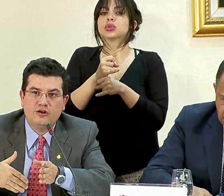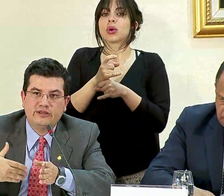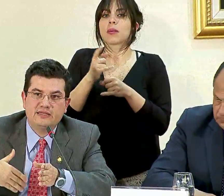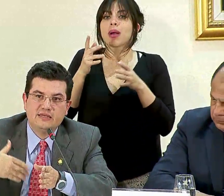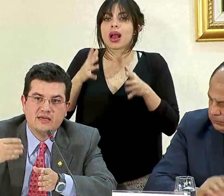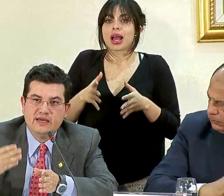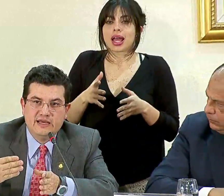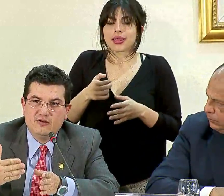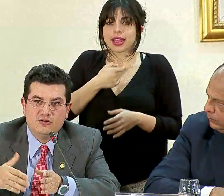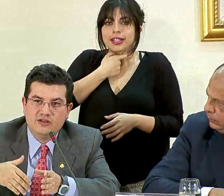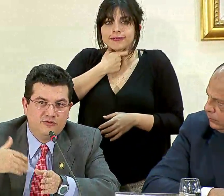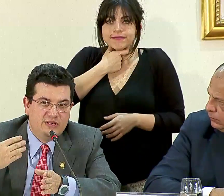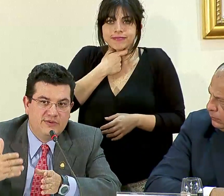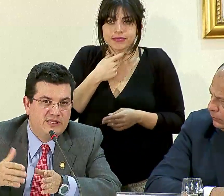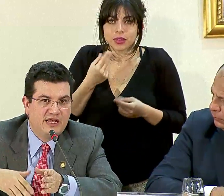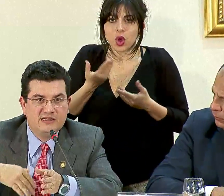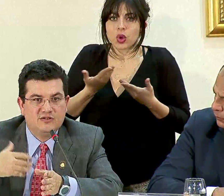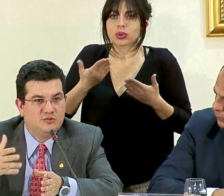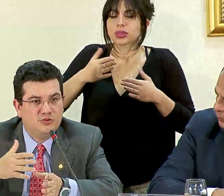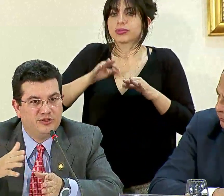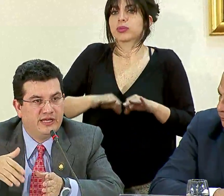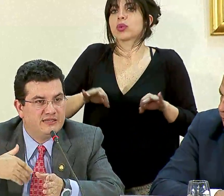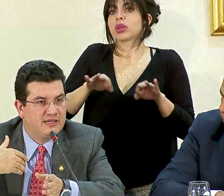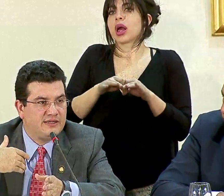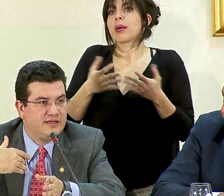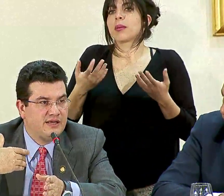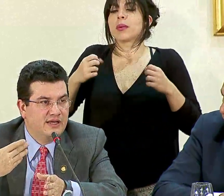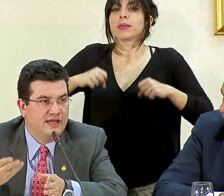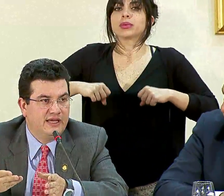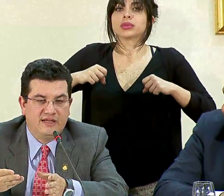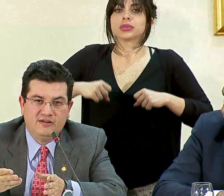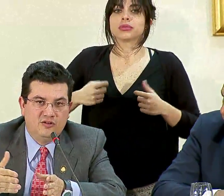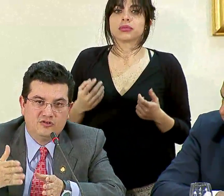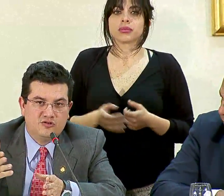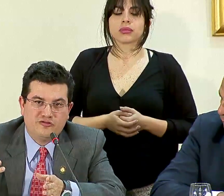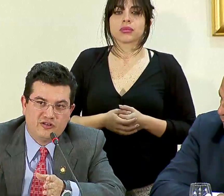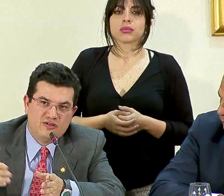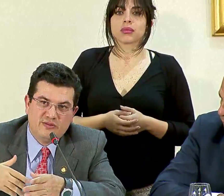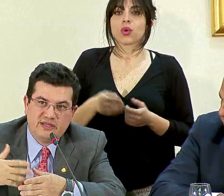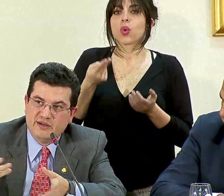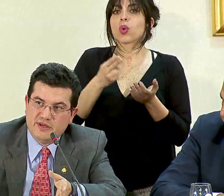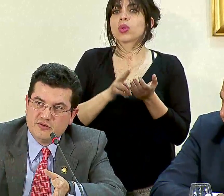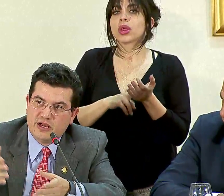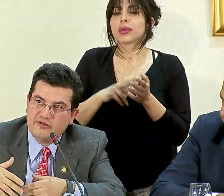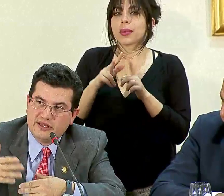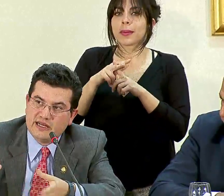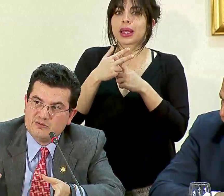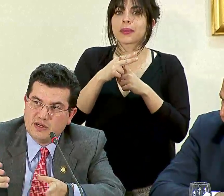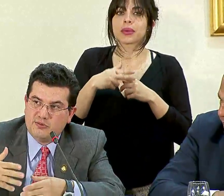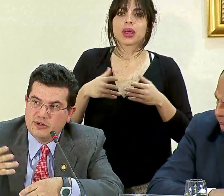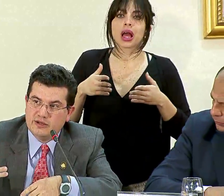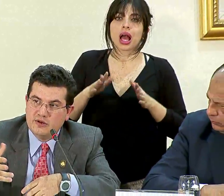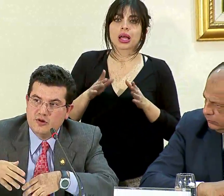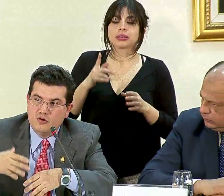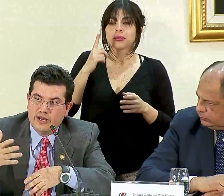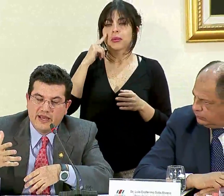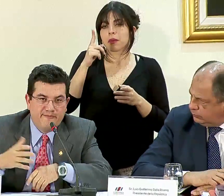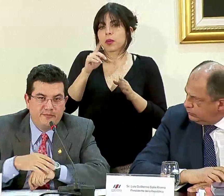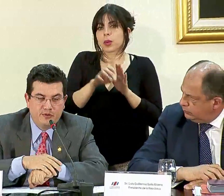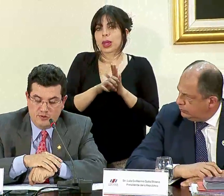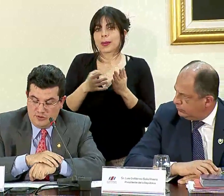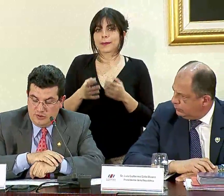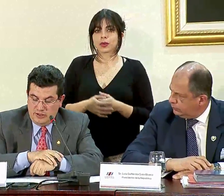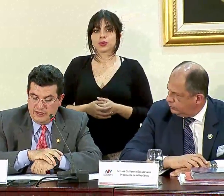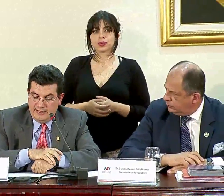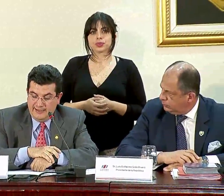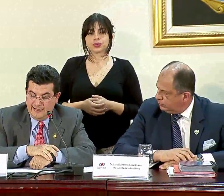quedar cortas en cosas fundamentales como podrían ser los contratos de mantenimiento de carreteras, para poner un